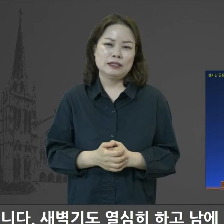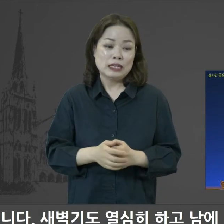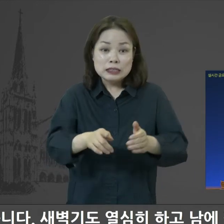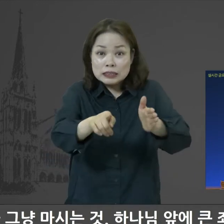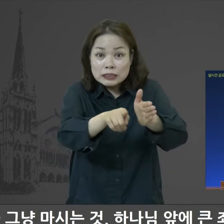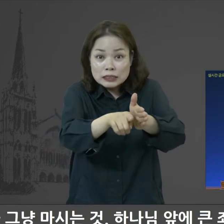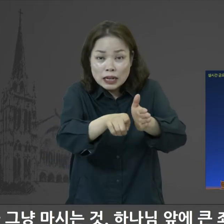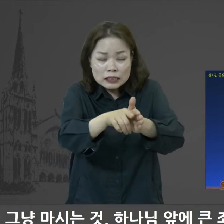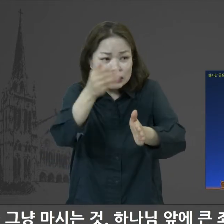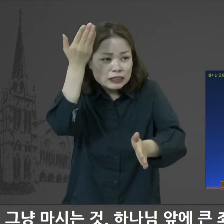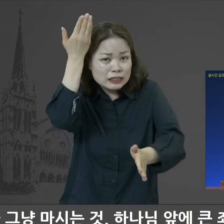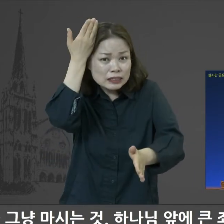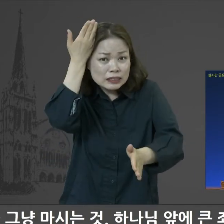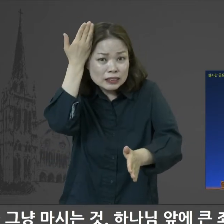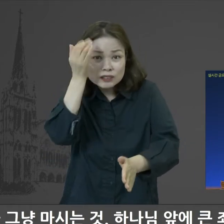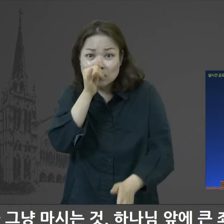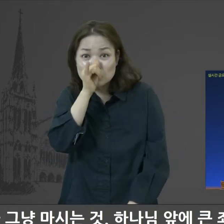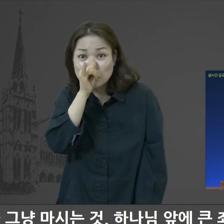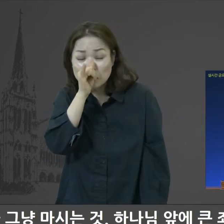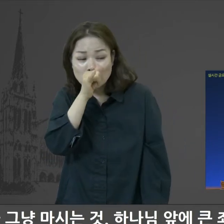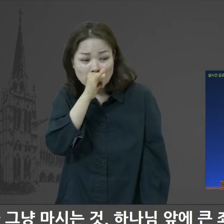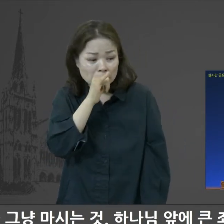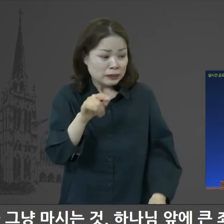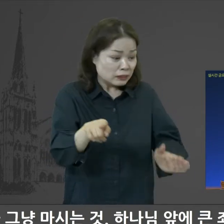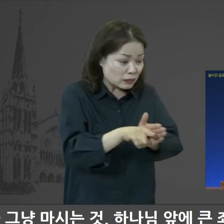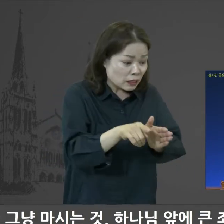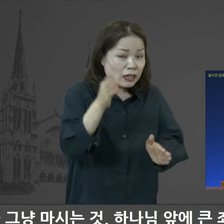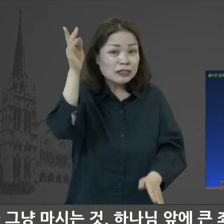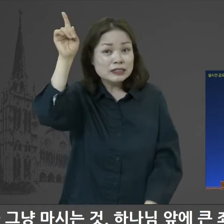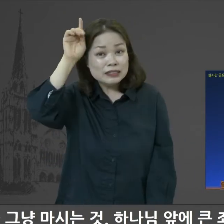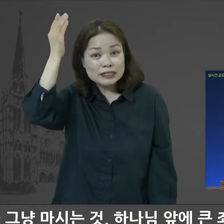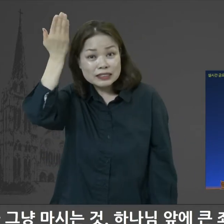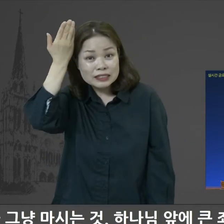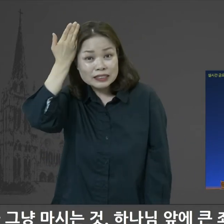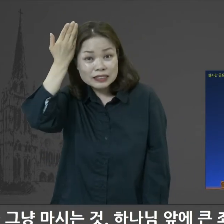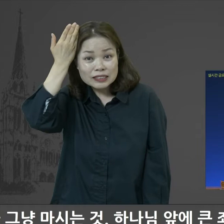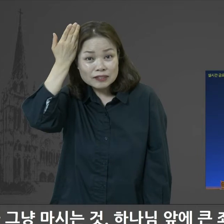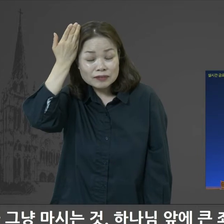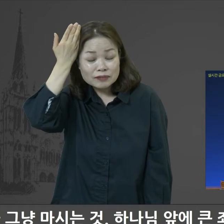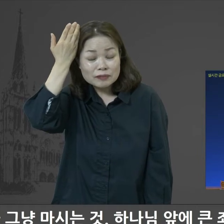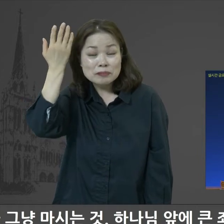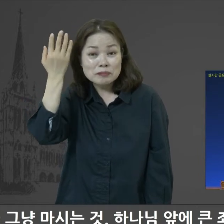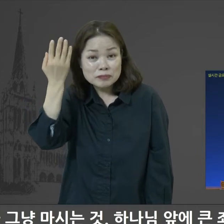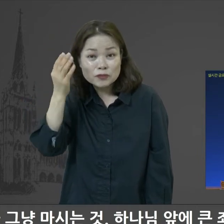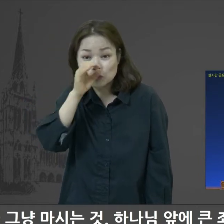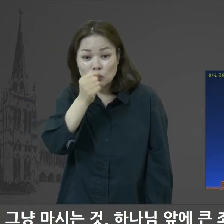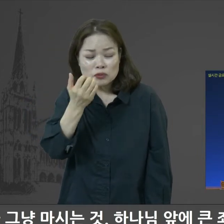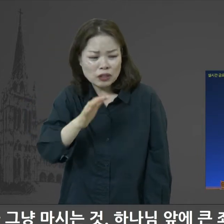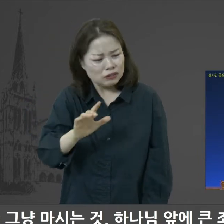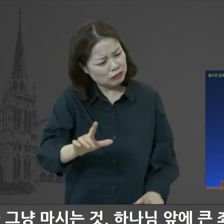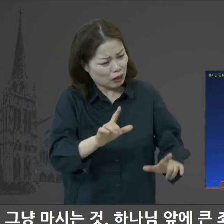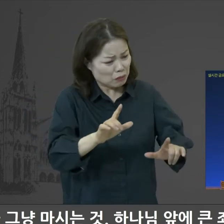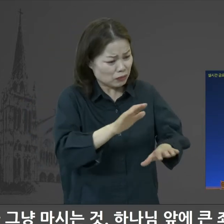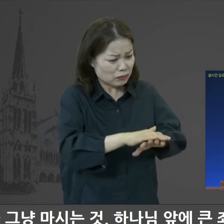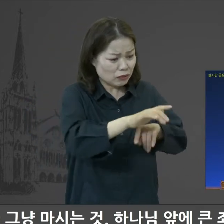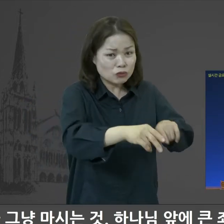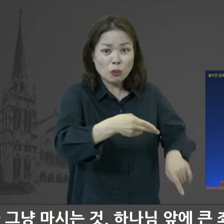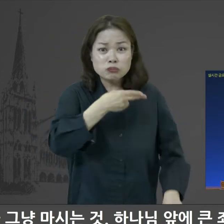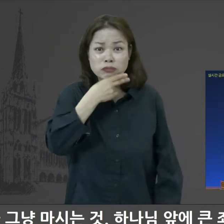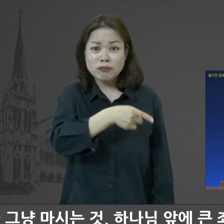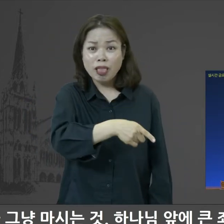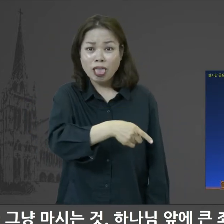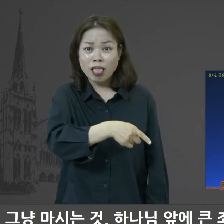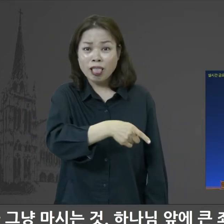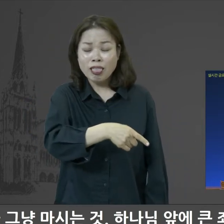신앙 지식은 좀 있는데, 신앙의 지식은 있는데 이게 삶의 훈련이 안 돼 있는 모습이지 않습니까? 우리가 이런 거 있을 수